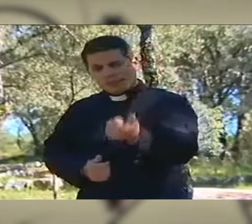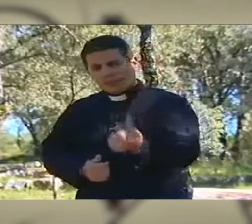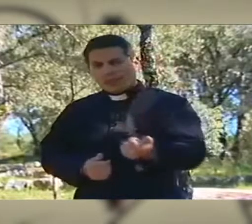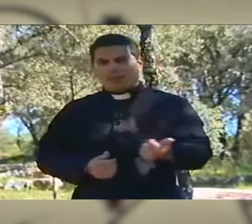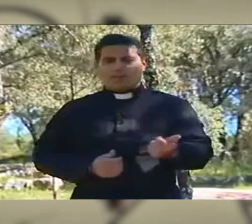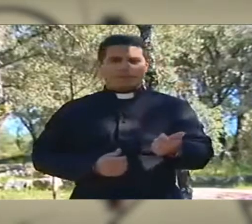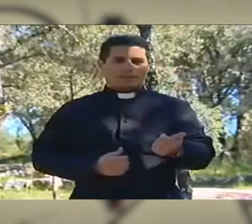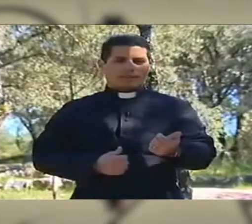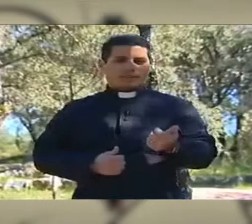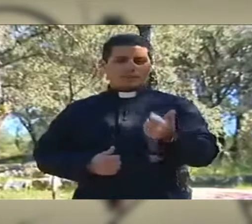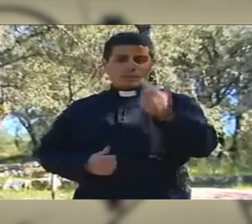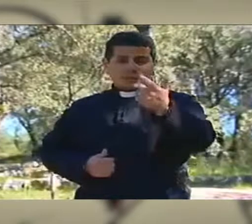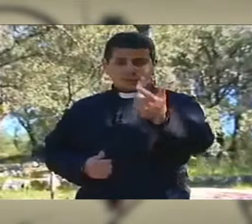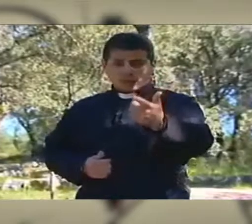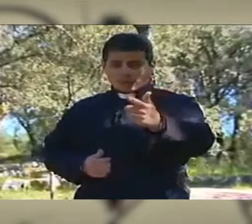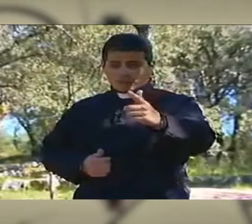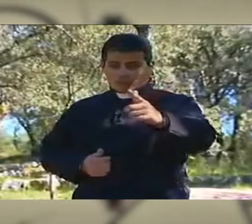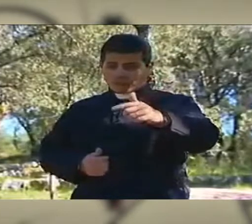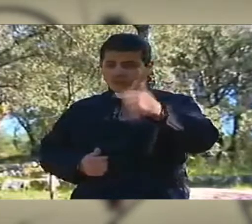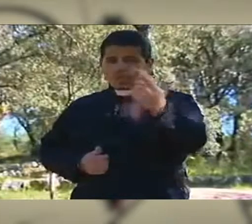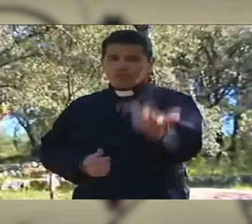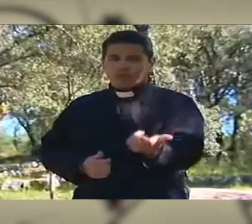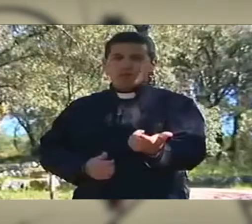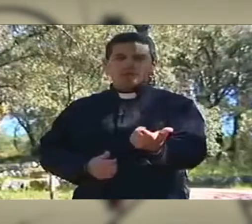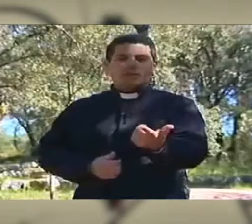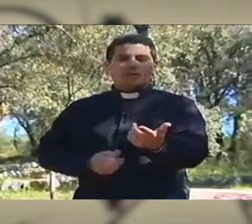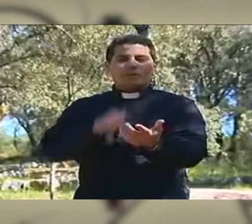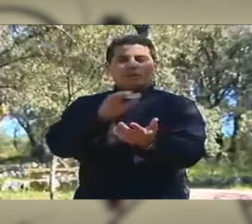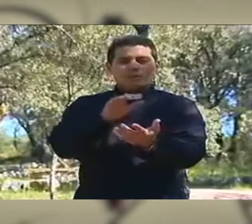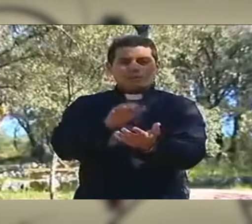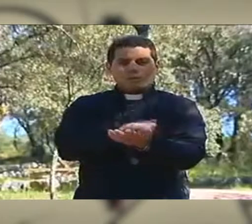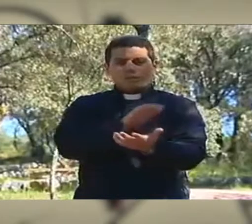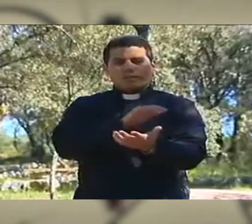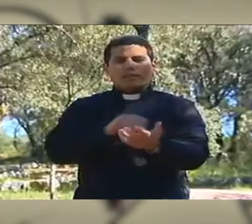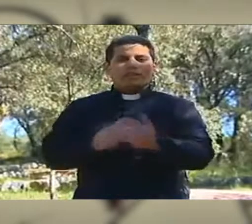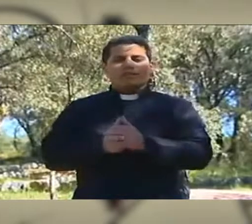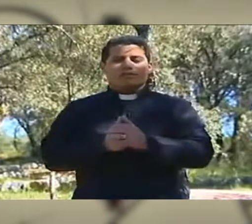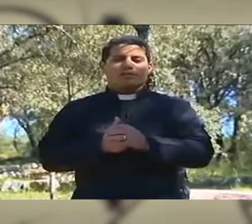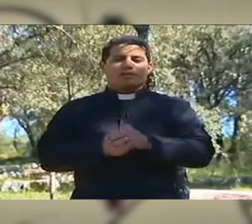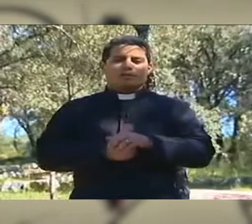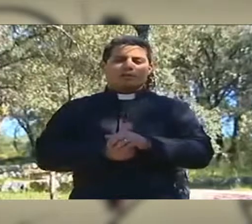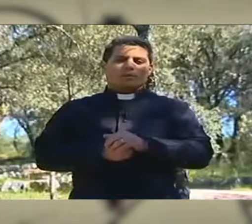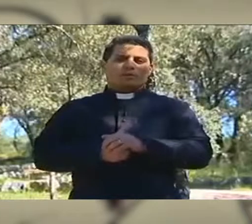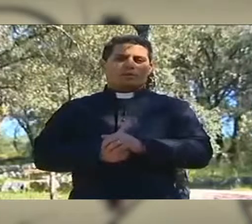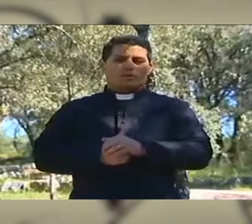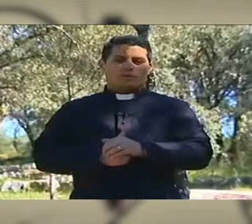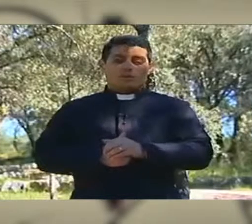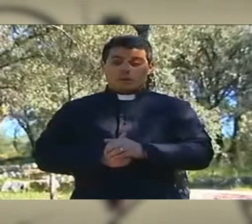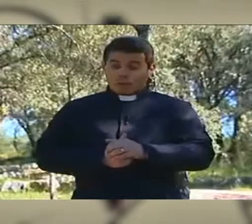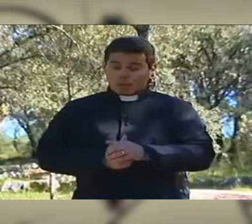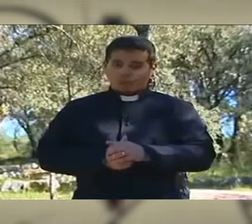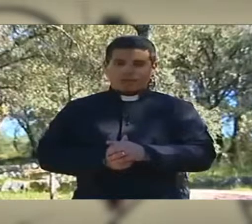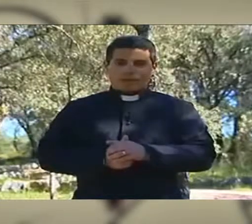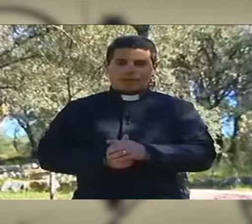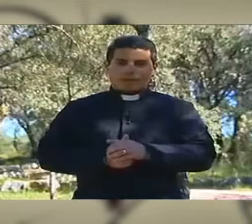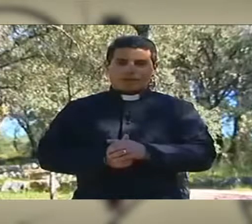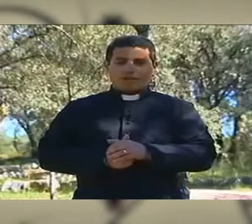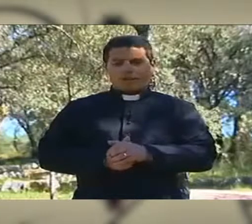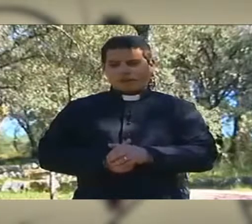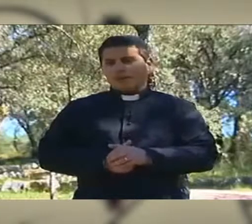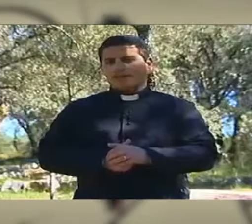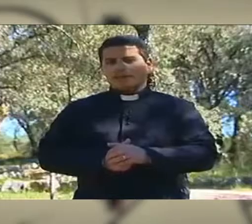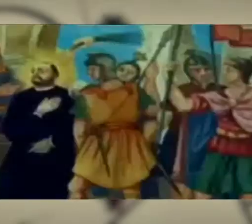de Hipona, quem? Santo Agostinho. E ali naquela linda amizade, buscando os dois o bem comum,